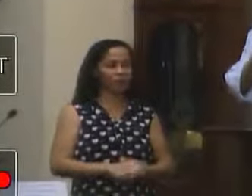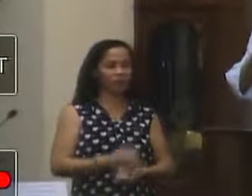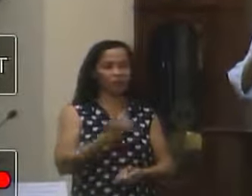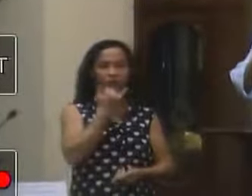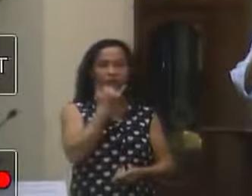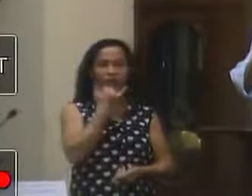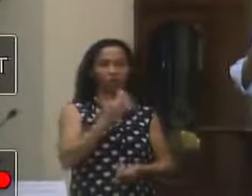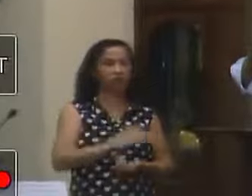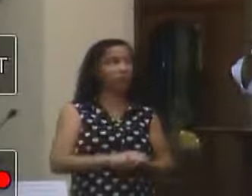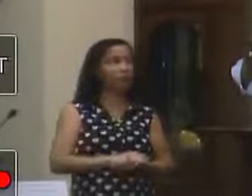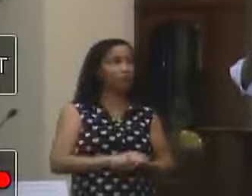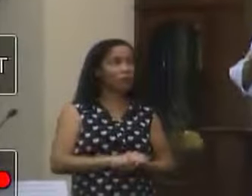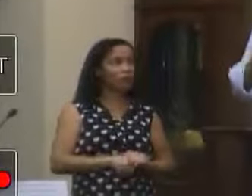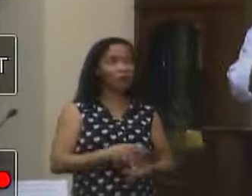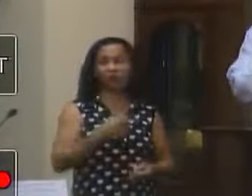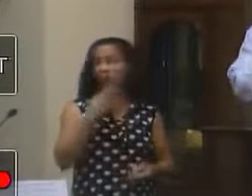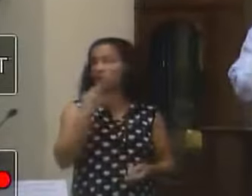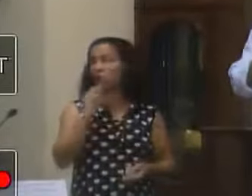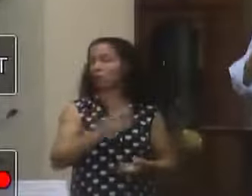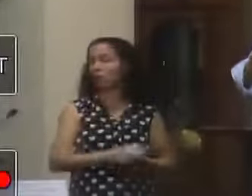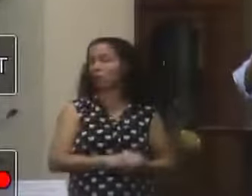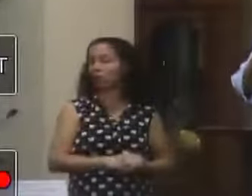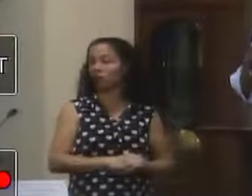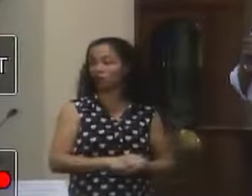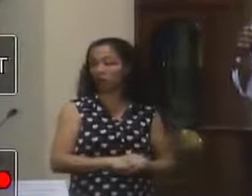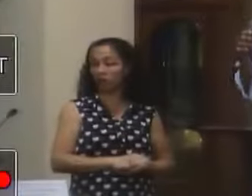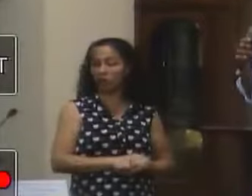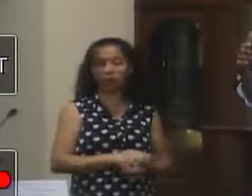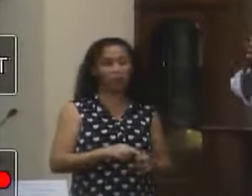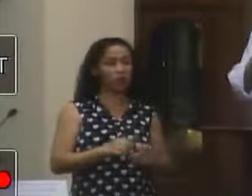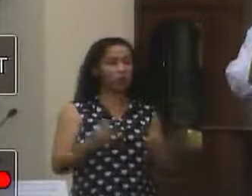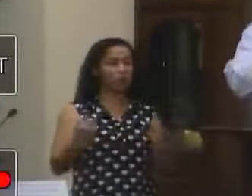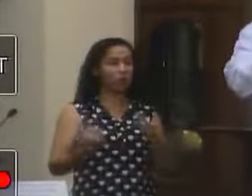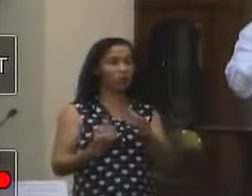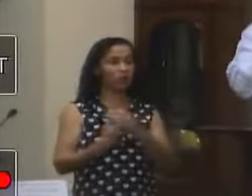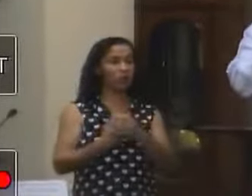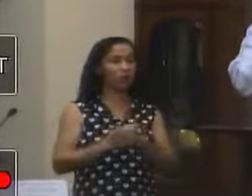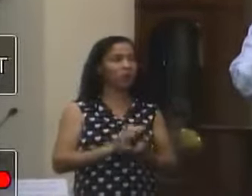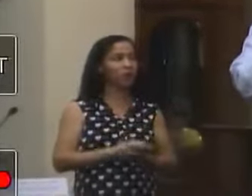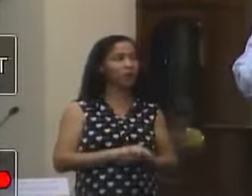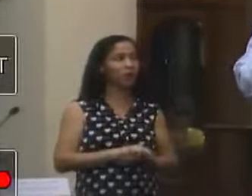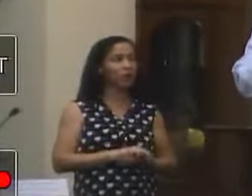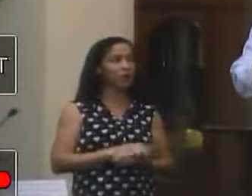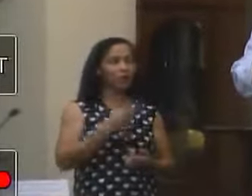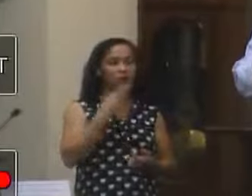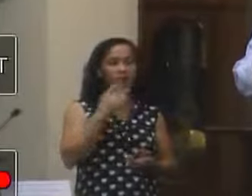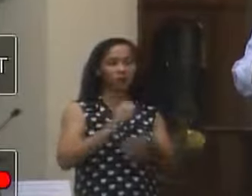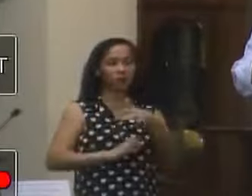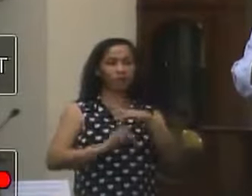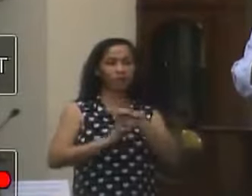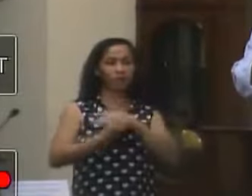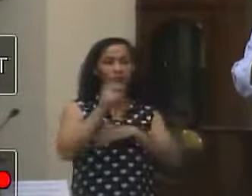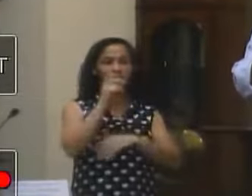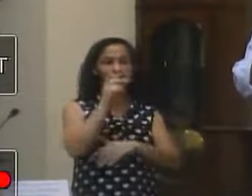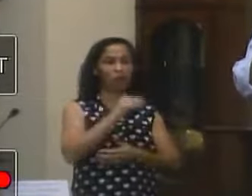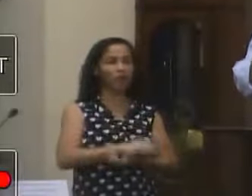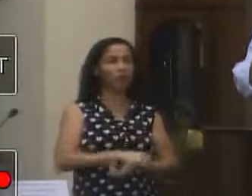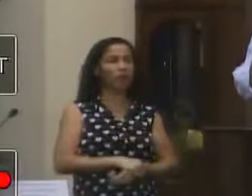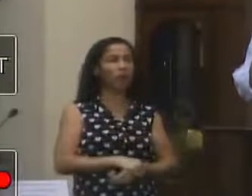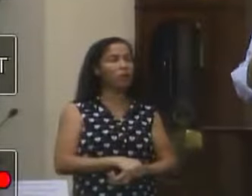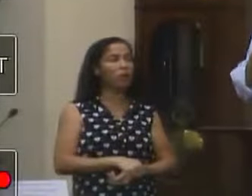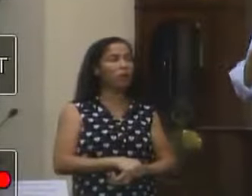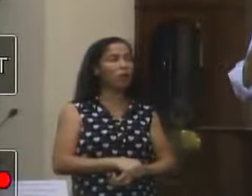defesa, a gente acaba se empolgando, né, você me perdoe, eu tenho que usar a tribuna mesmo. Falando sobre a SEDAI, a gente vê que